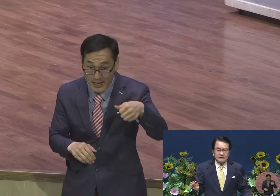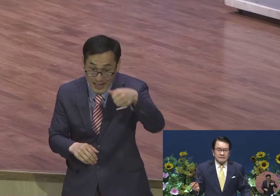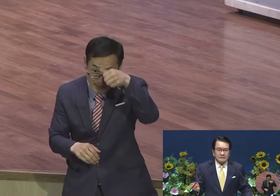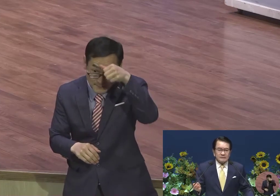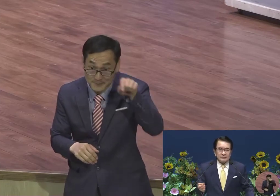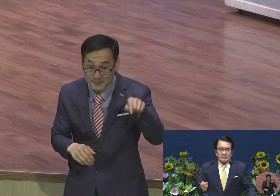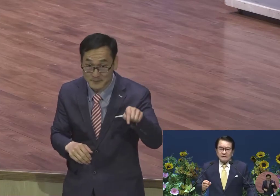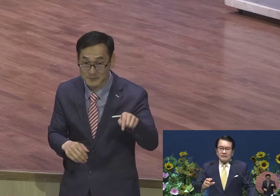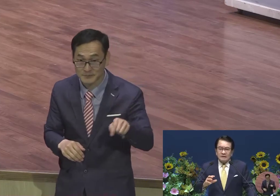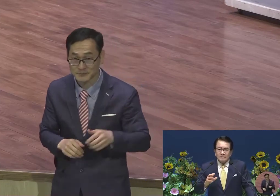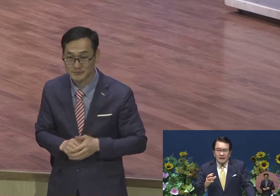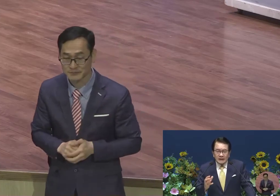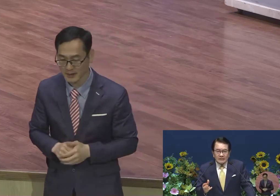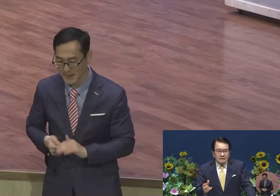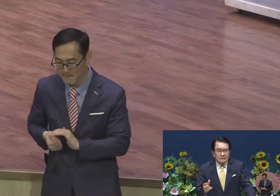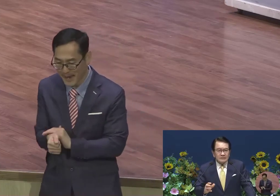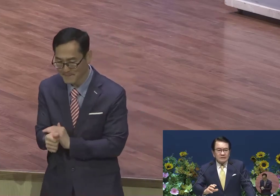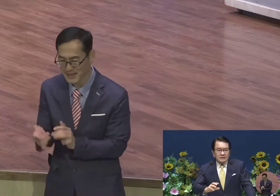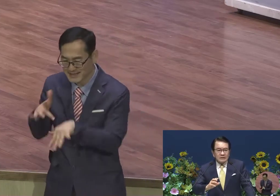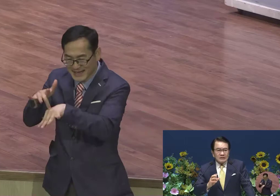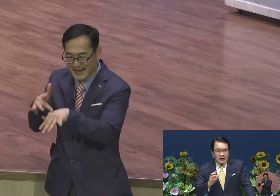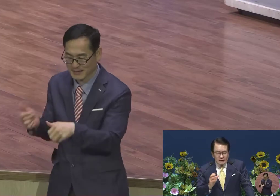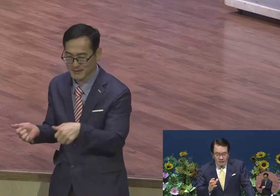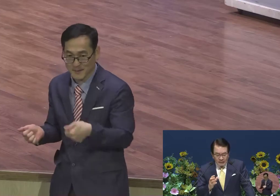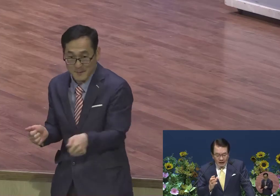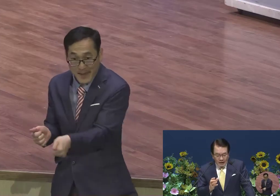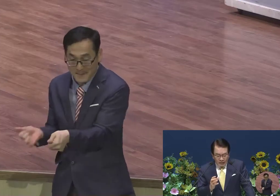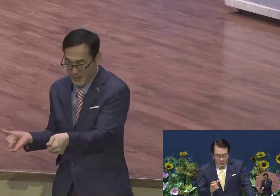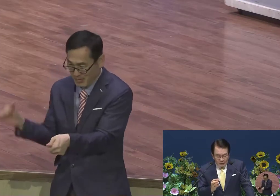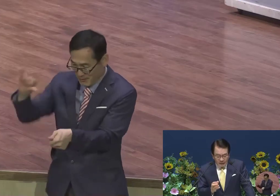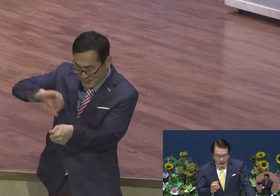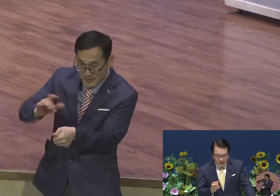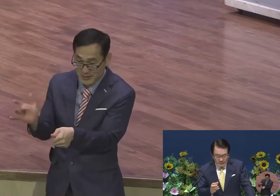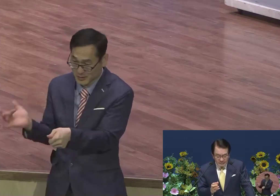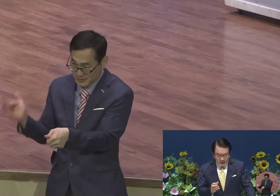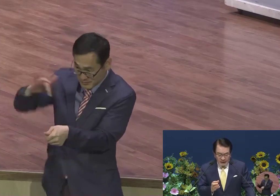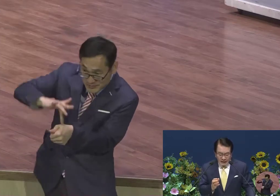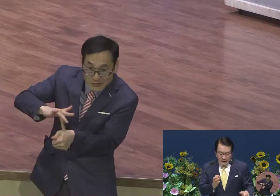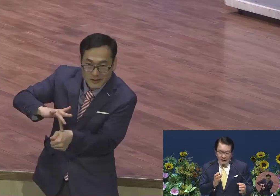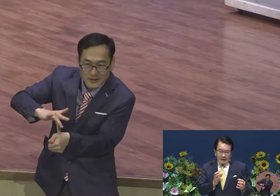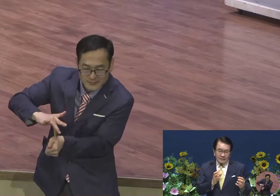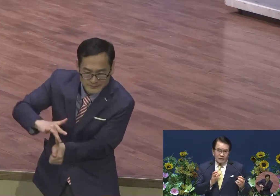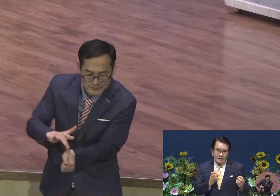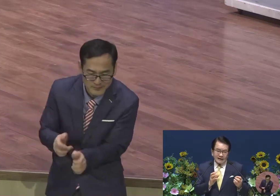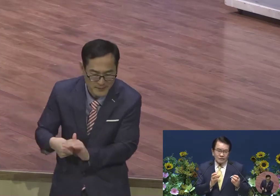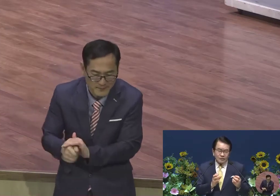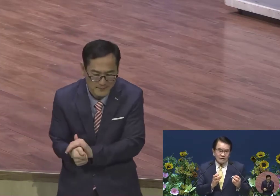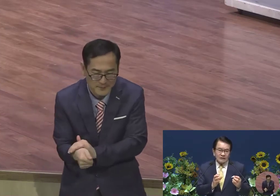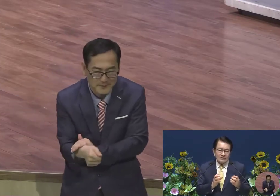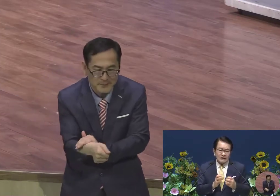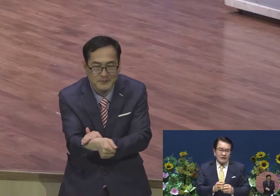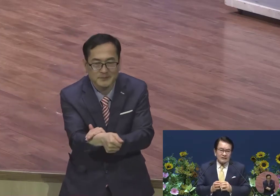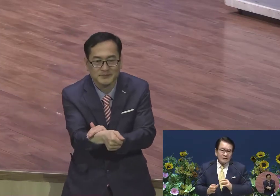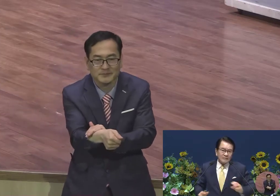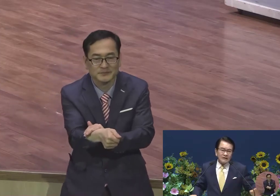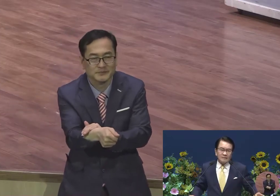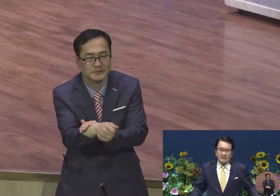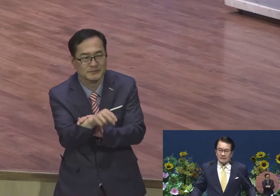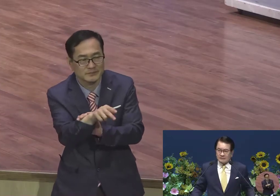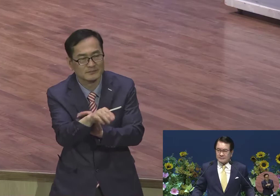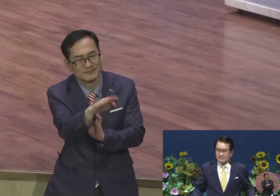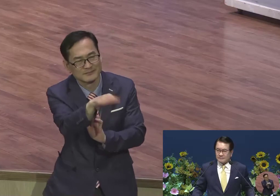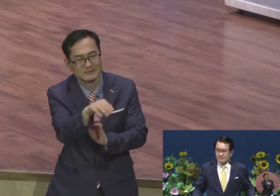들어갔어요. 거짓말하게 해서 이 아단과 하와를 하여금 하나님과 약속인 생각을